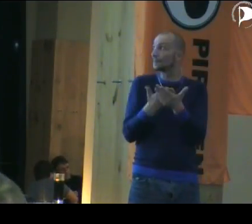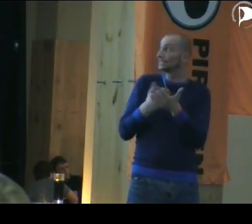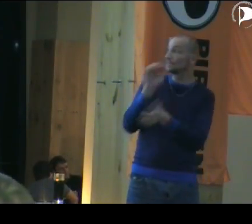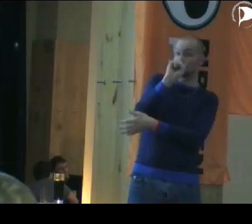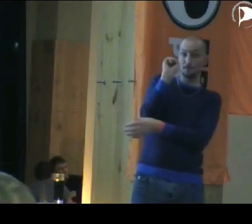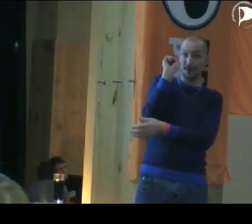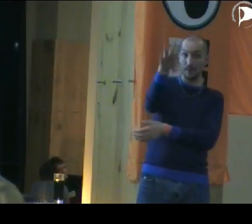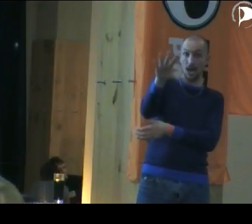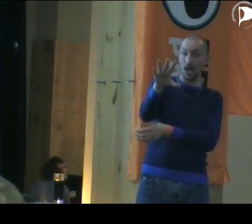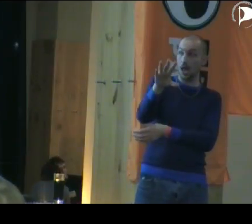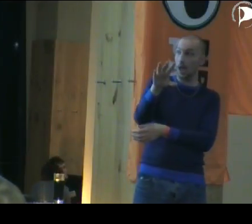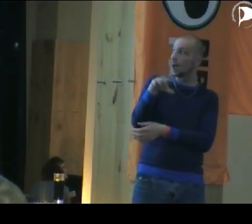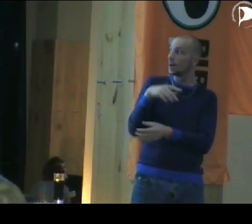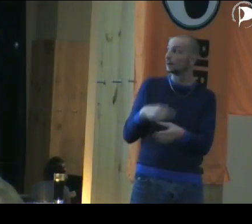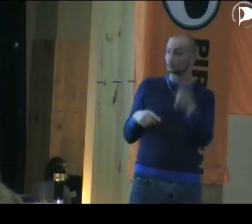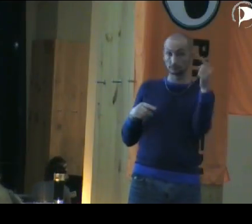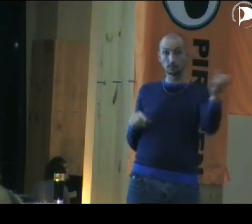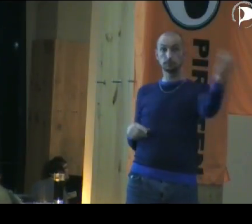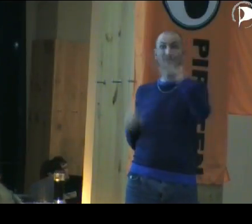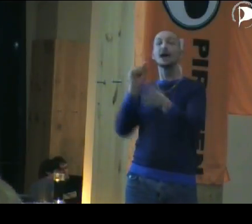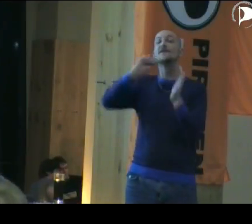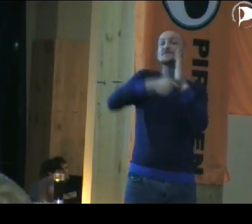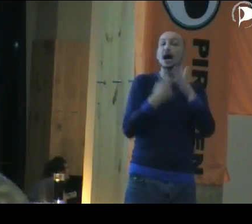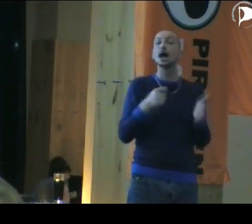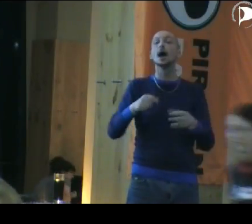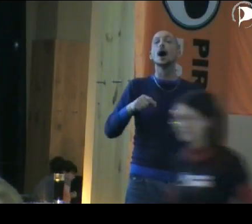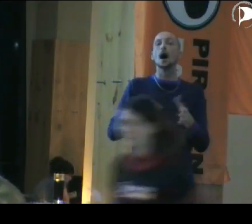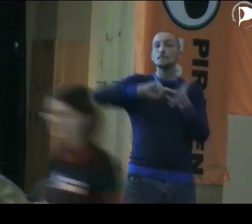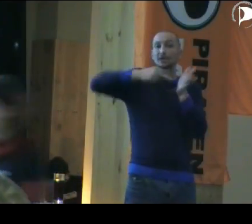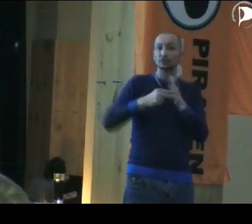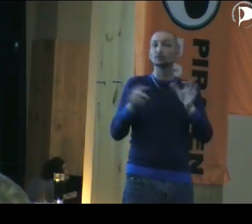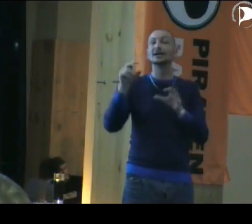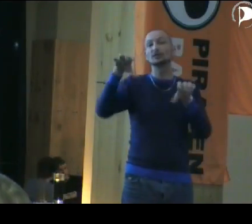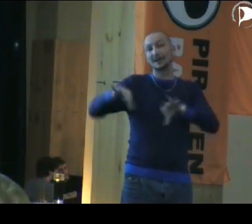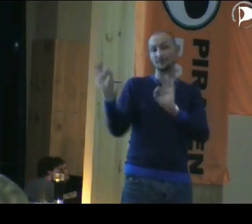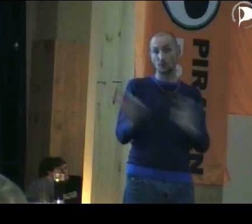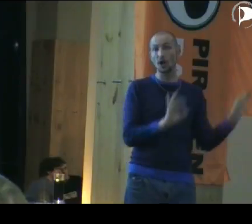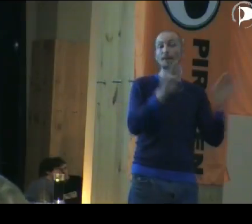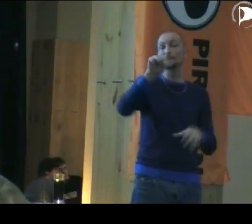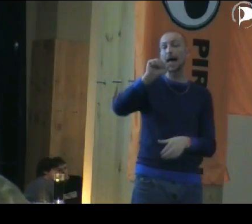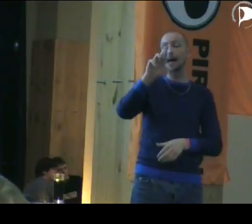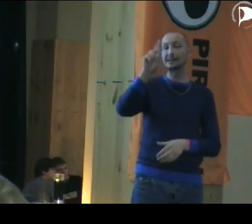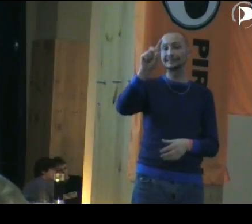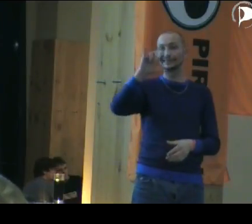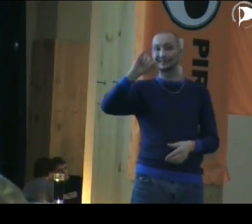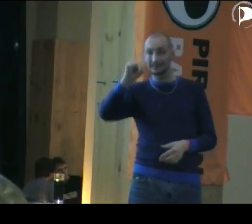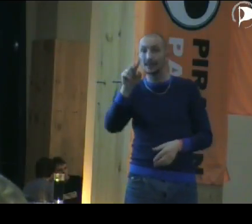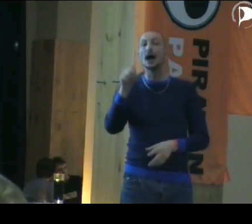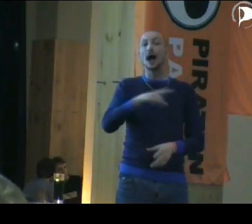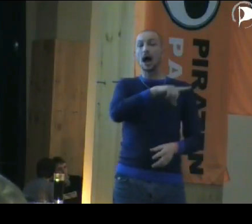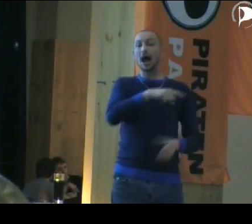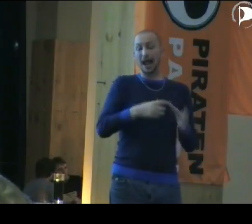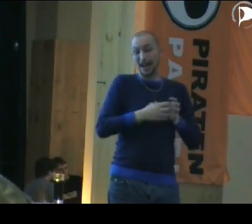haben wahl des politischen geschäftsführers gewonnen hat martin lange mit 100